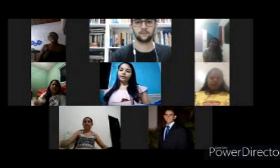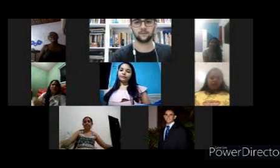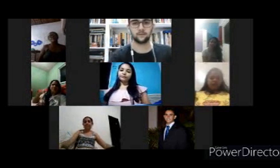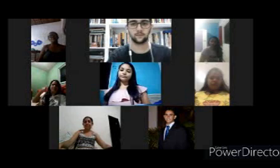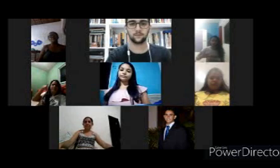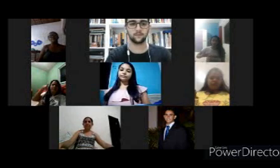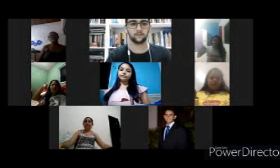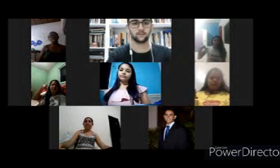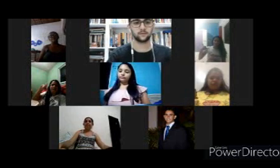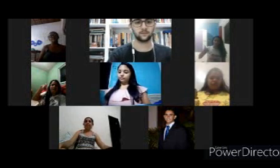essa.